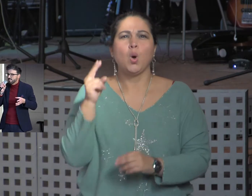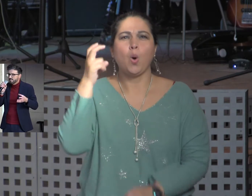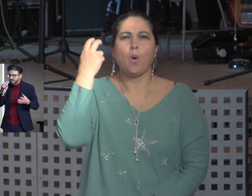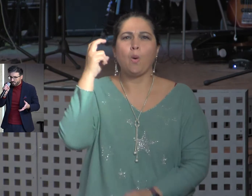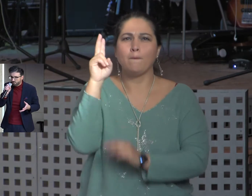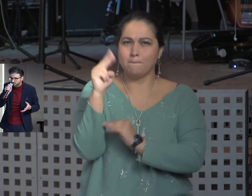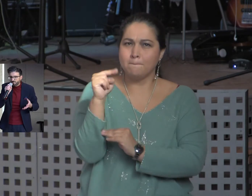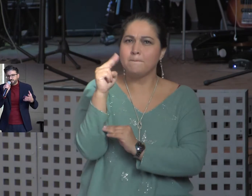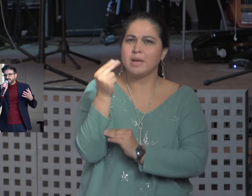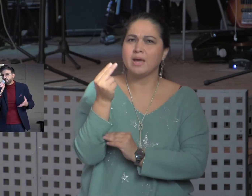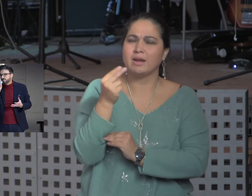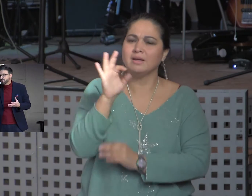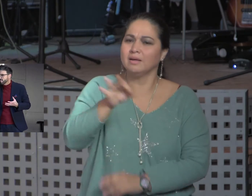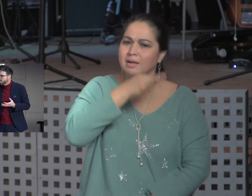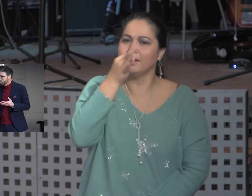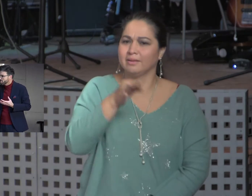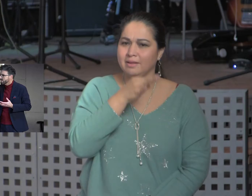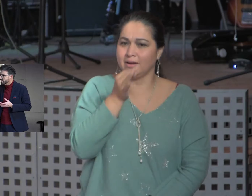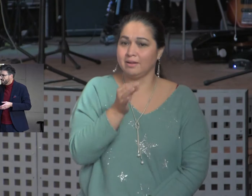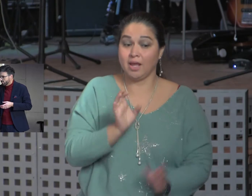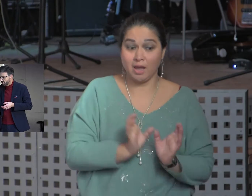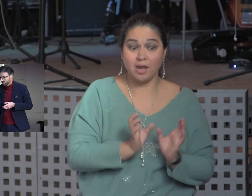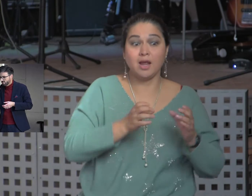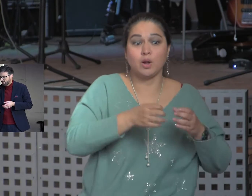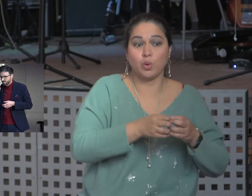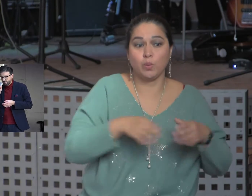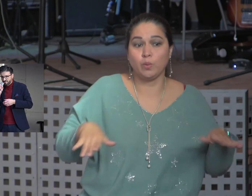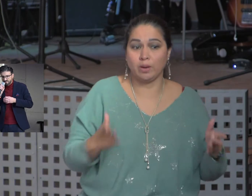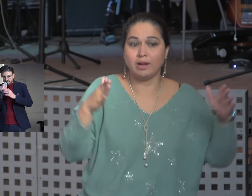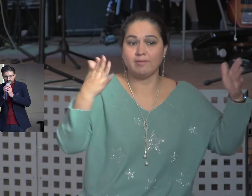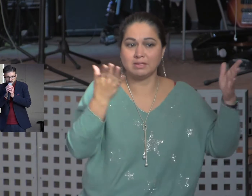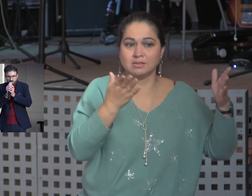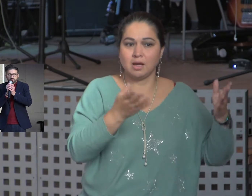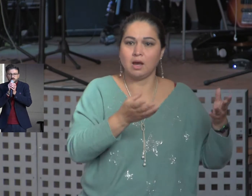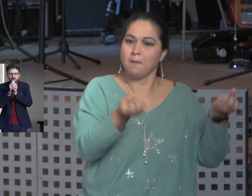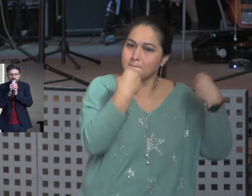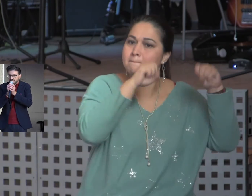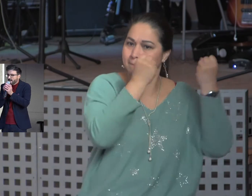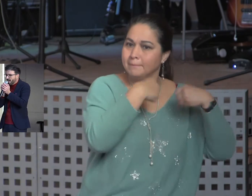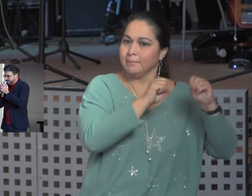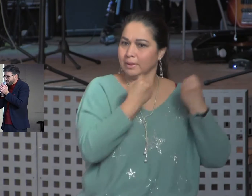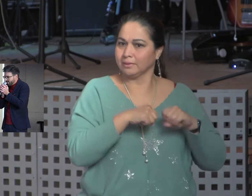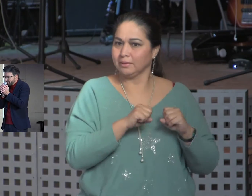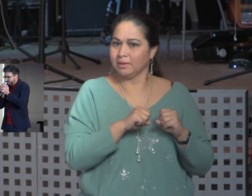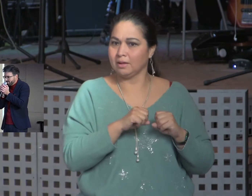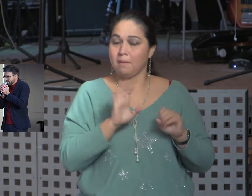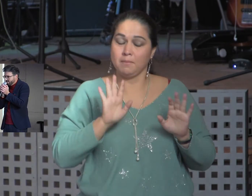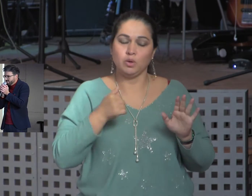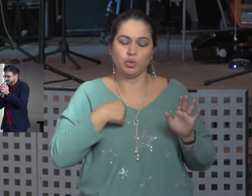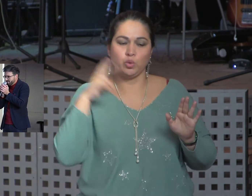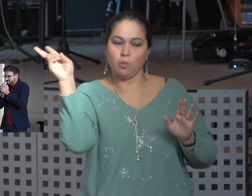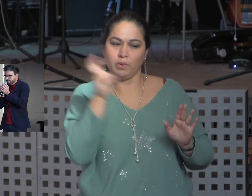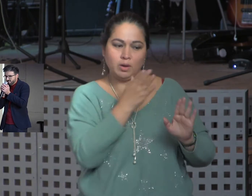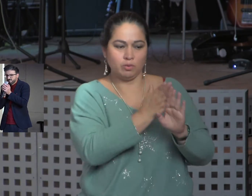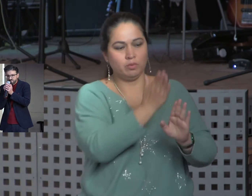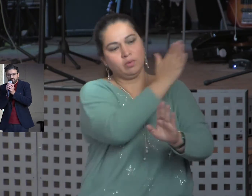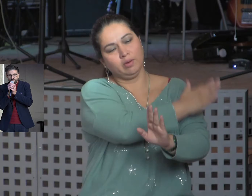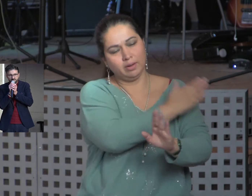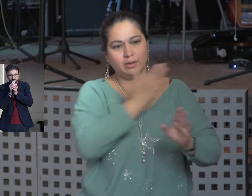tarde, el grupo de alabanza tenemos ensayo. Yo suelo venir antes.